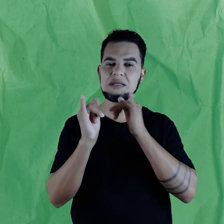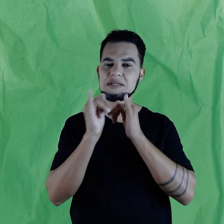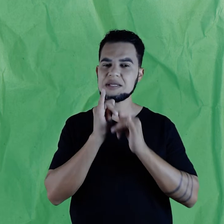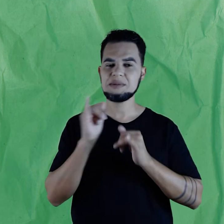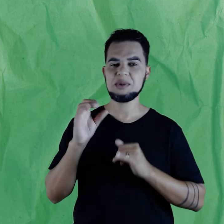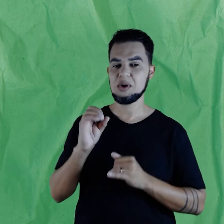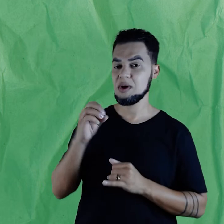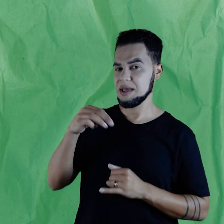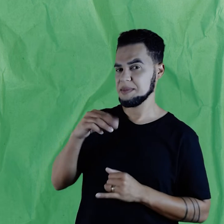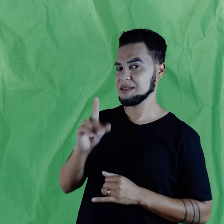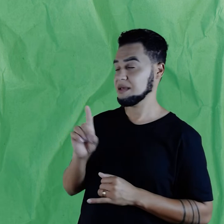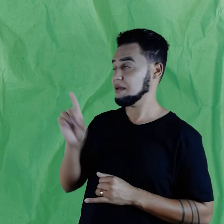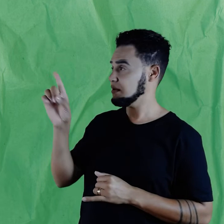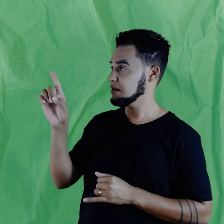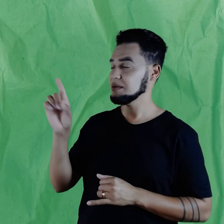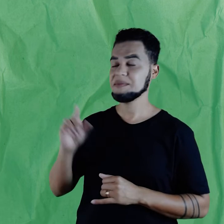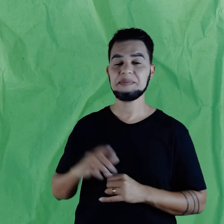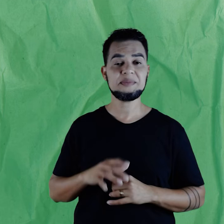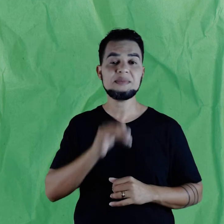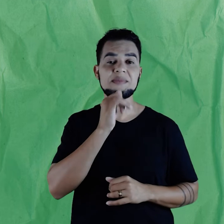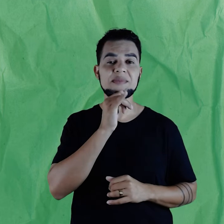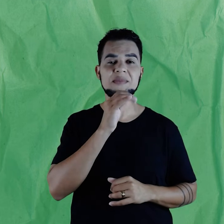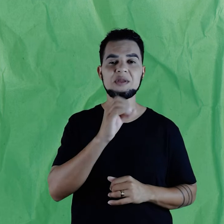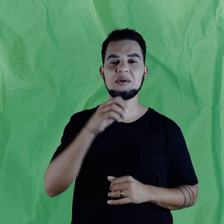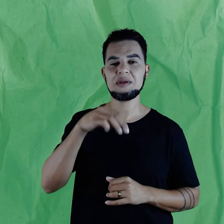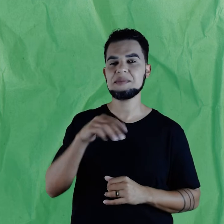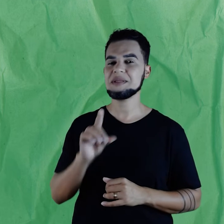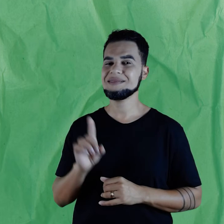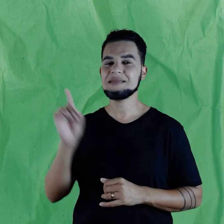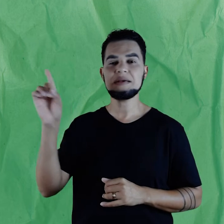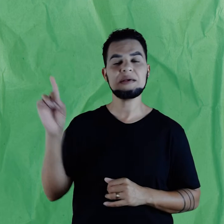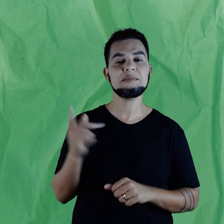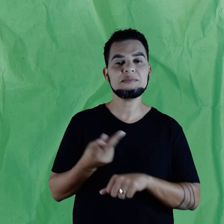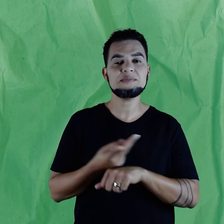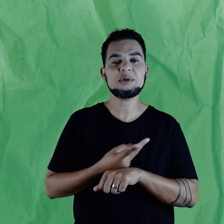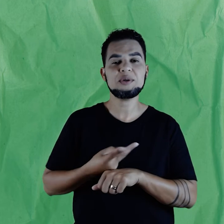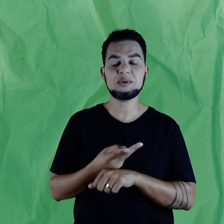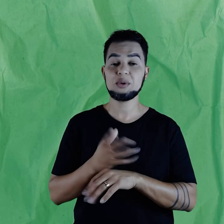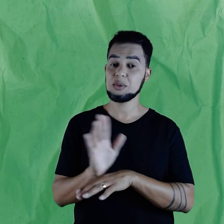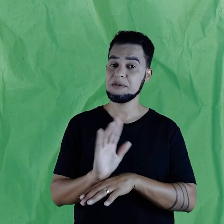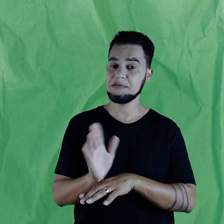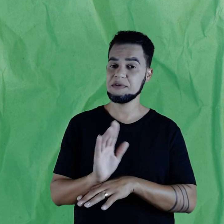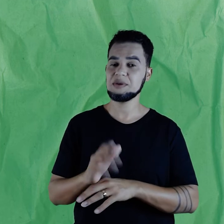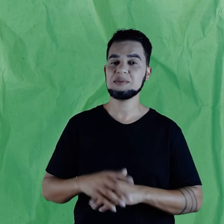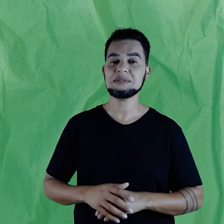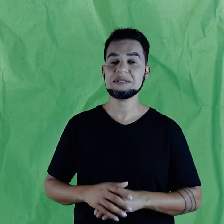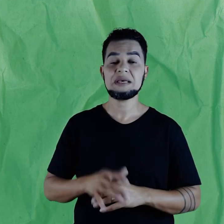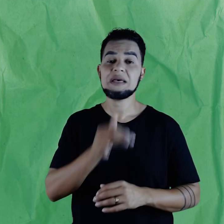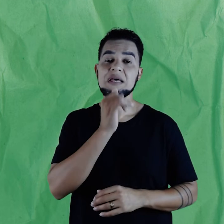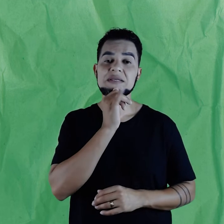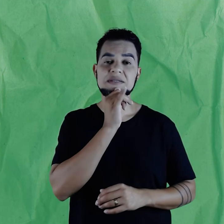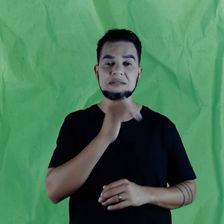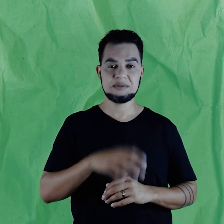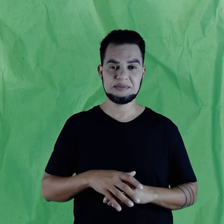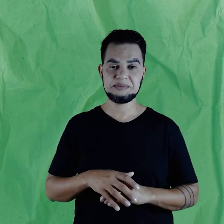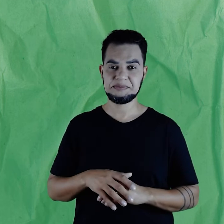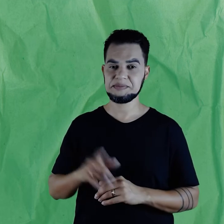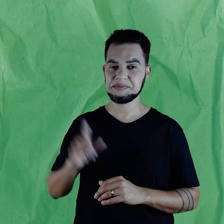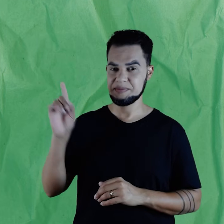essa OMD. Essa OMD é para a gente poder estar buscando filmes. Então, por exemplo,